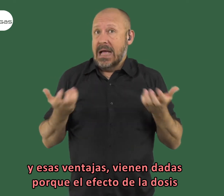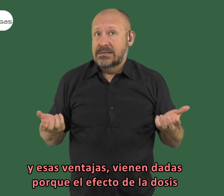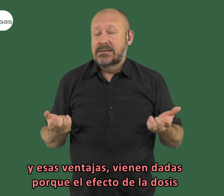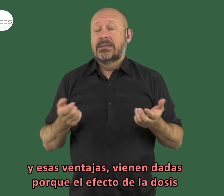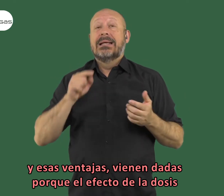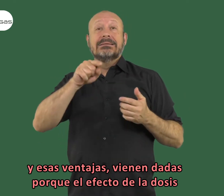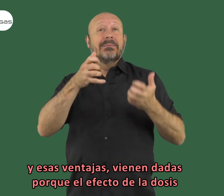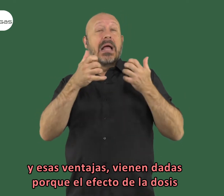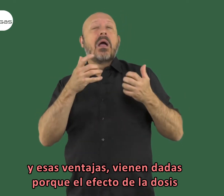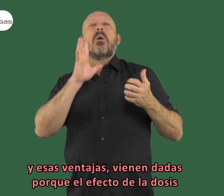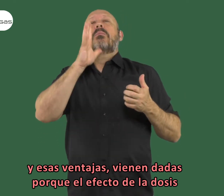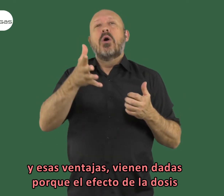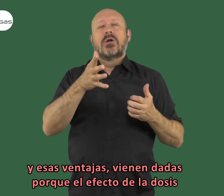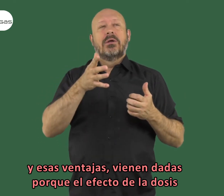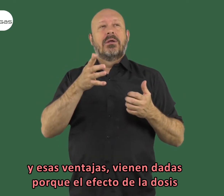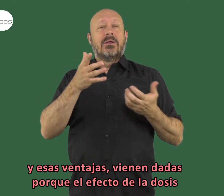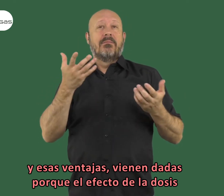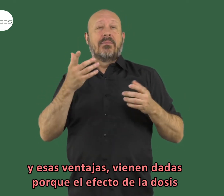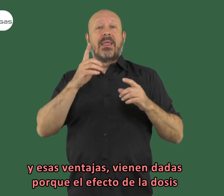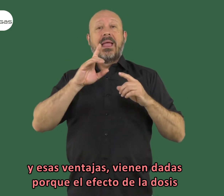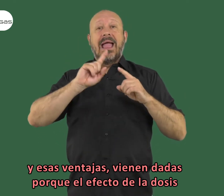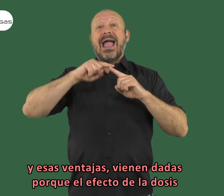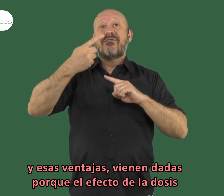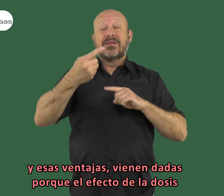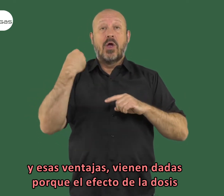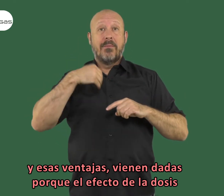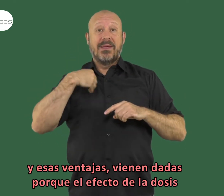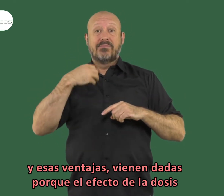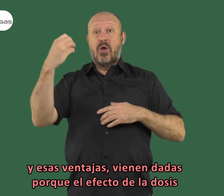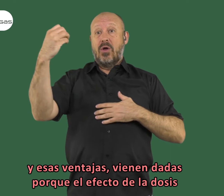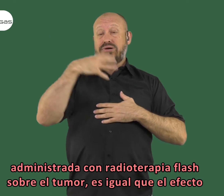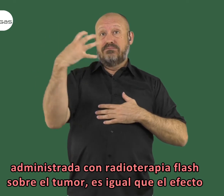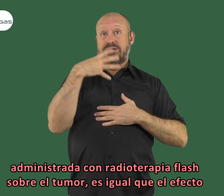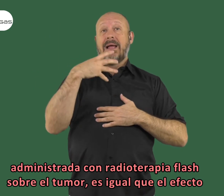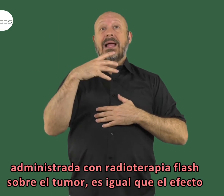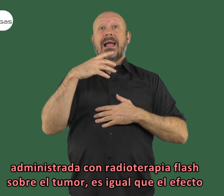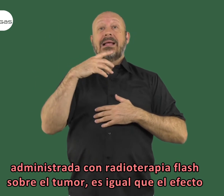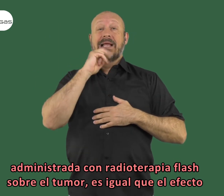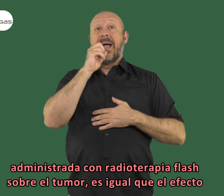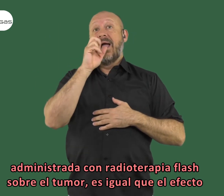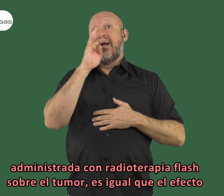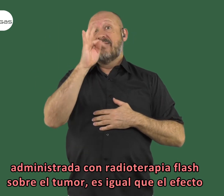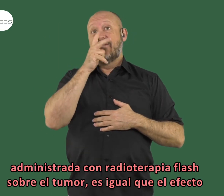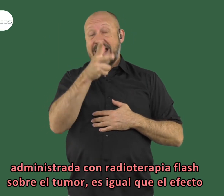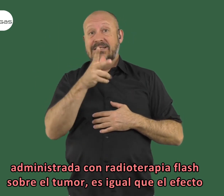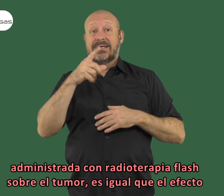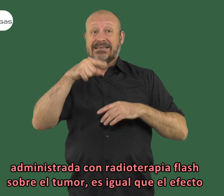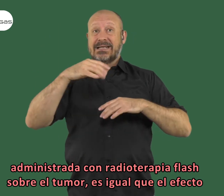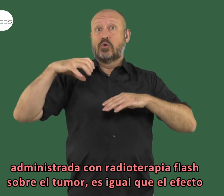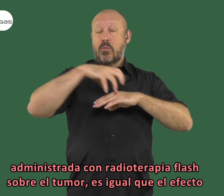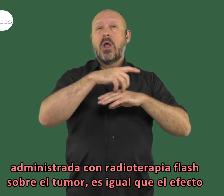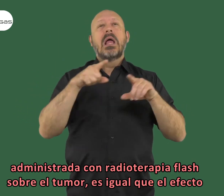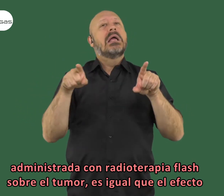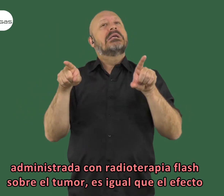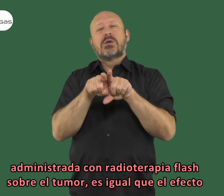Esas ventajas vienen dadas porque el efecto de la dosis administrada con radioterapia flash sobre